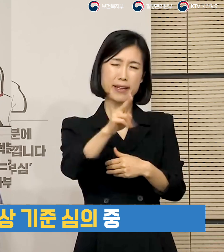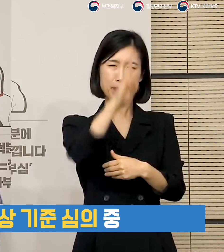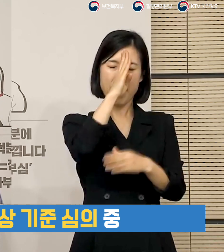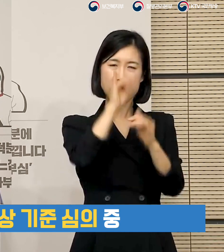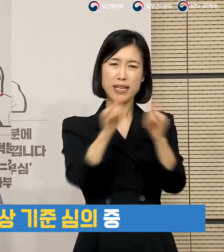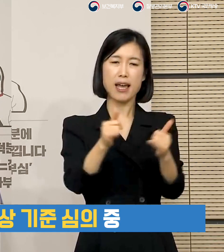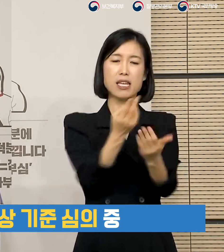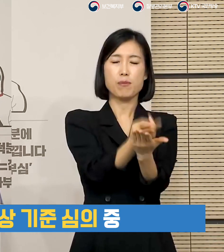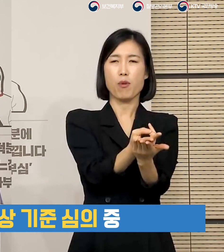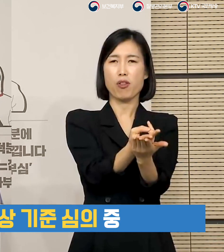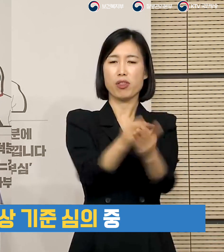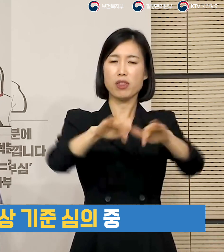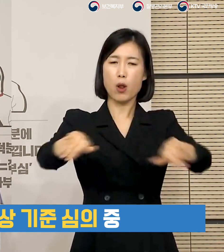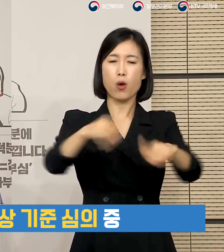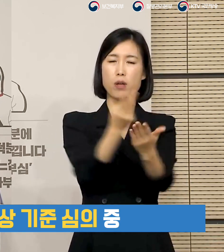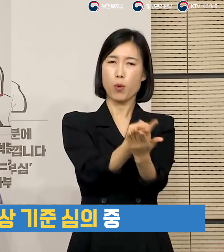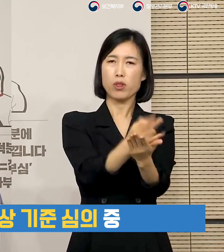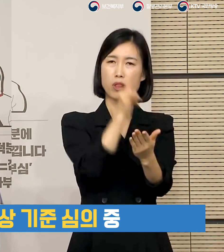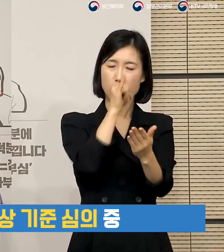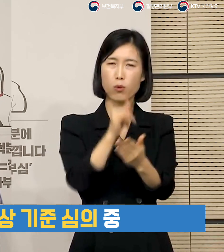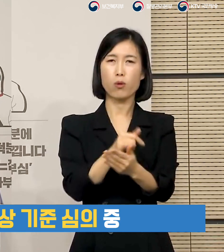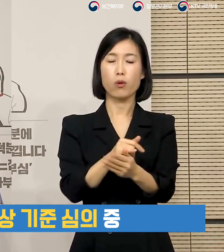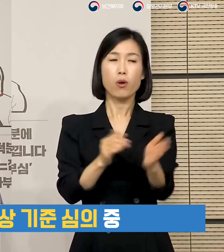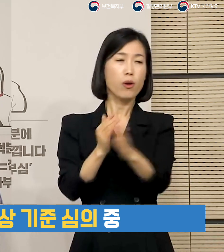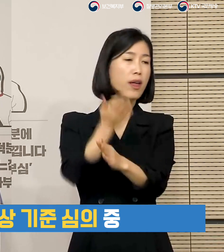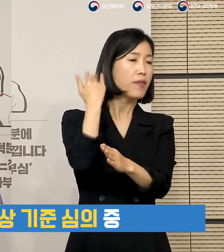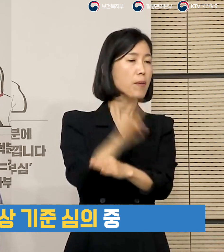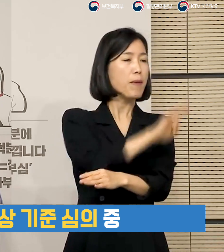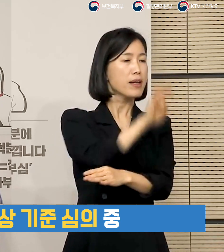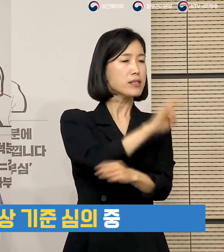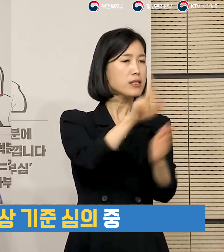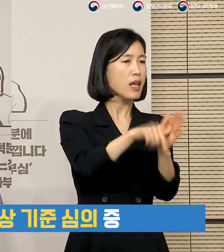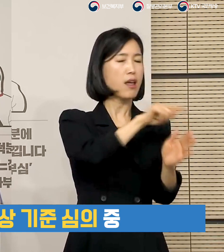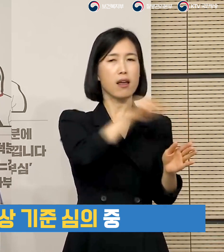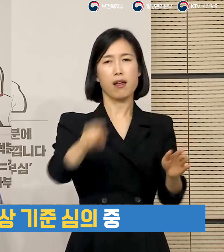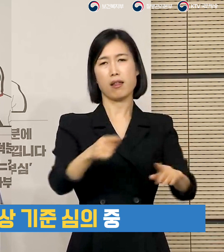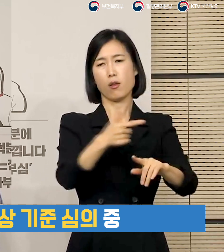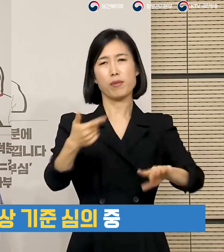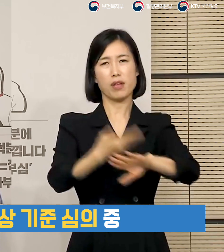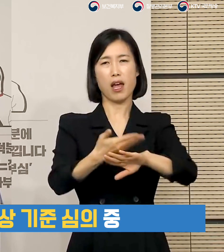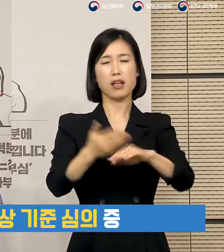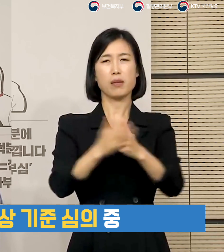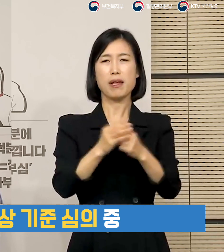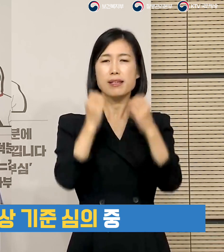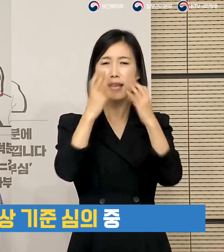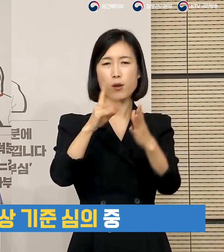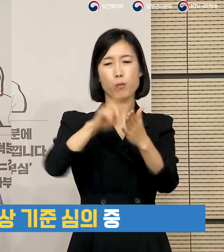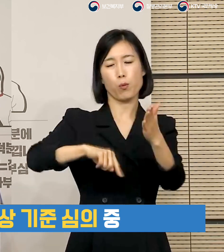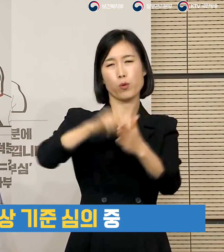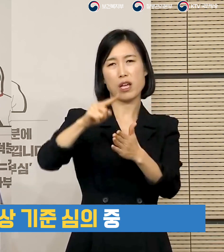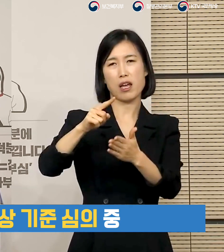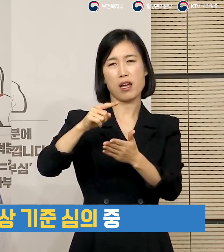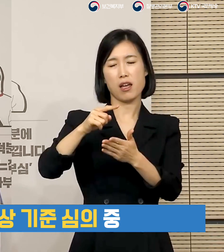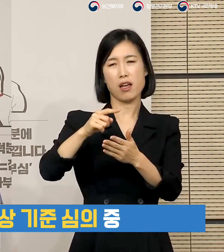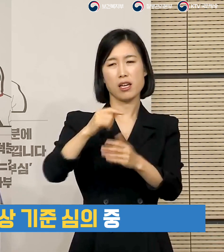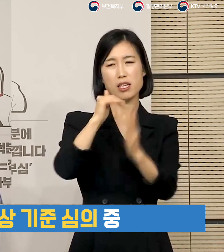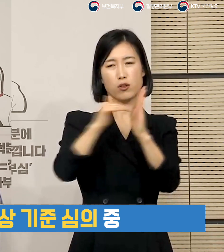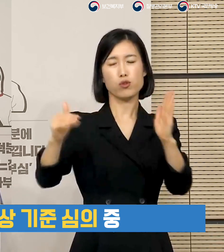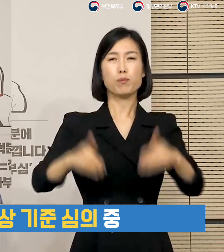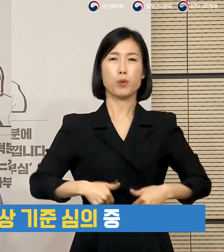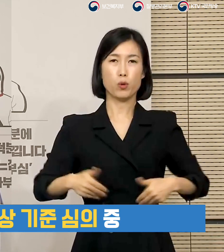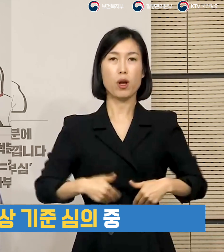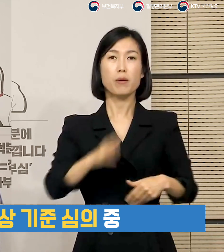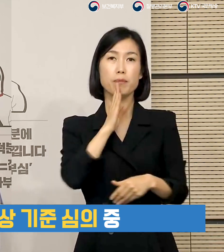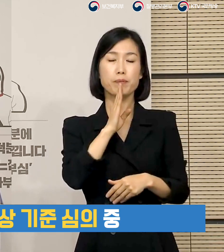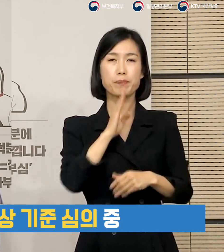운영과 관련된 메르스 때와는 다른 새로운 유형의 어떤 보상 대상 기관들이 이제 발생을 하고 있습니다.